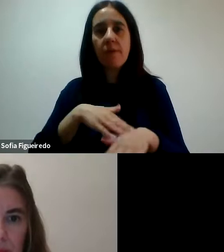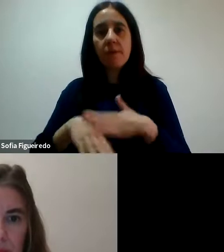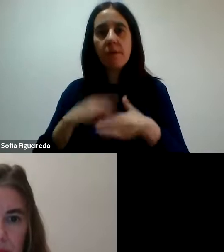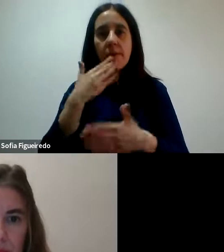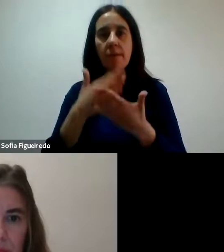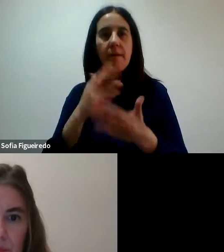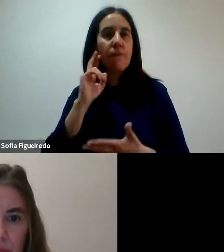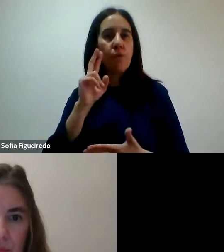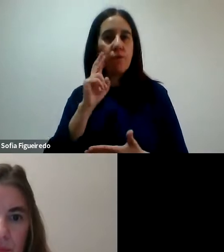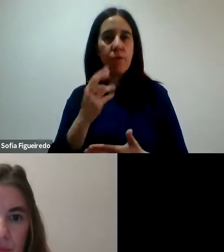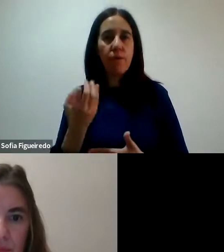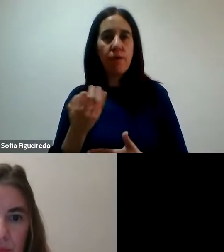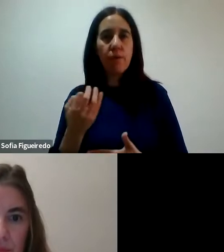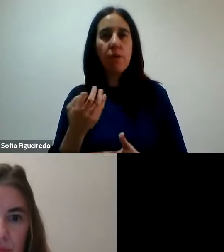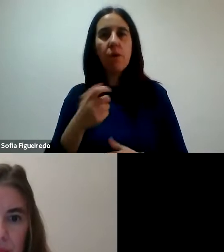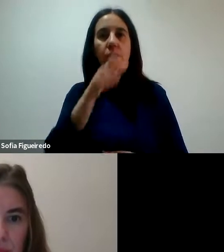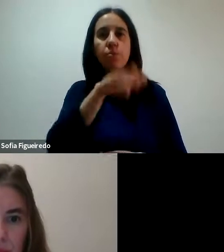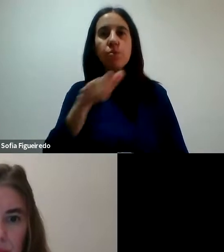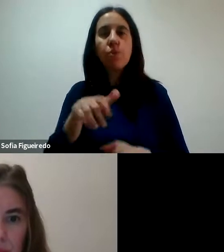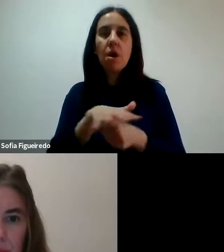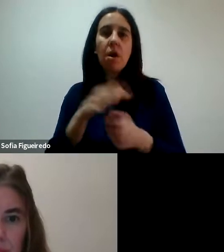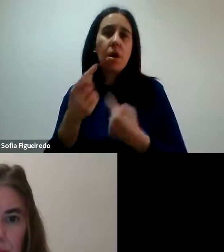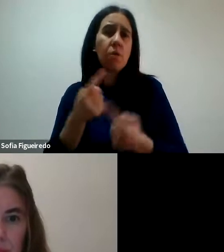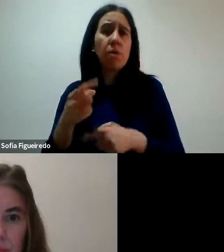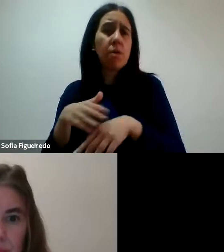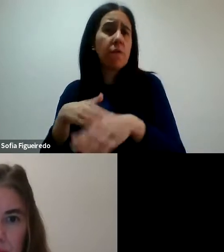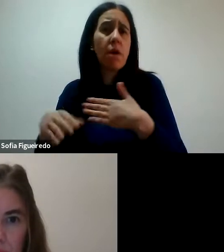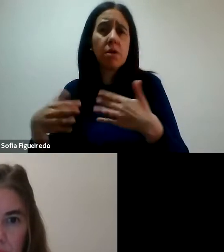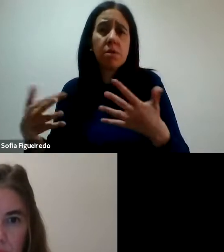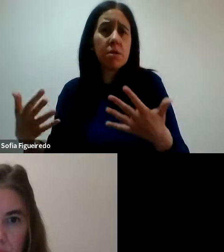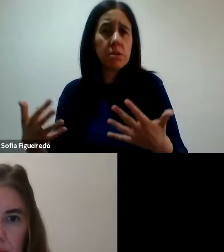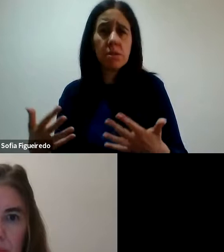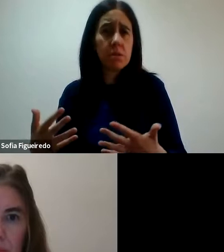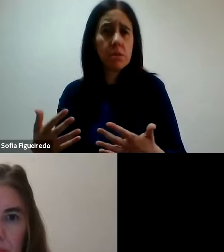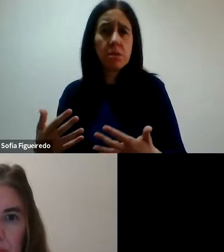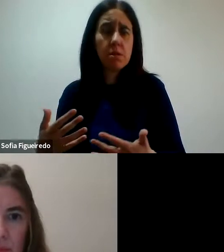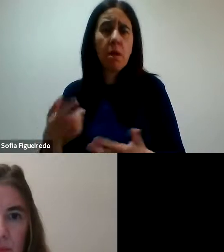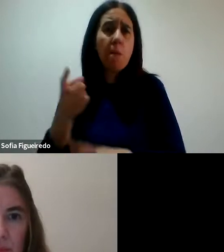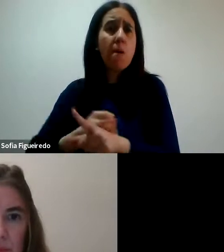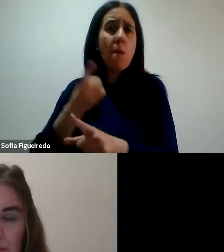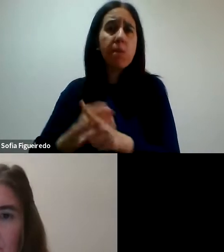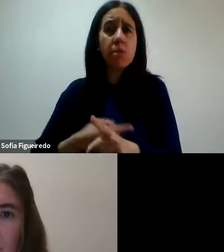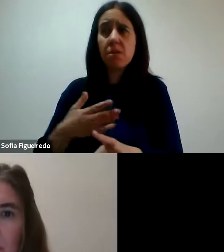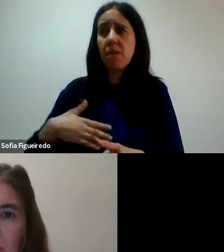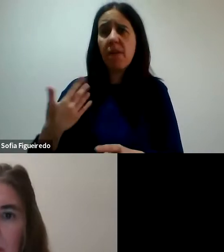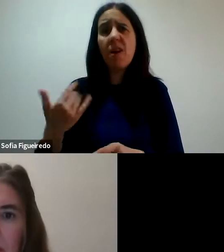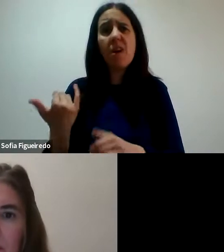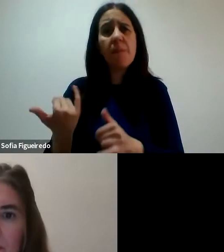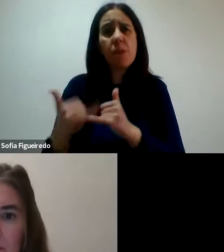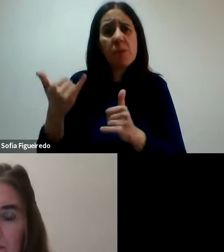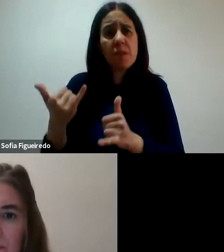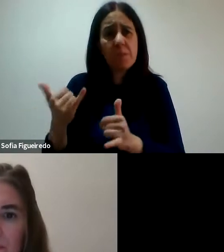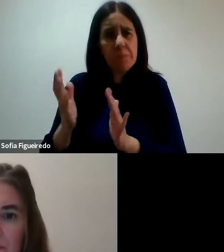valor, pessoas que em determinadas áreas fazem determinadas tarefas repetitivas, que cada vez mais a automatização precisa.